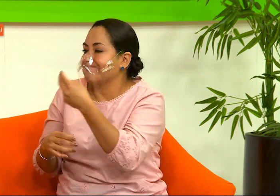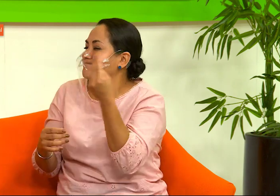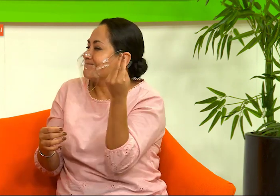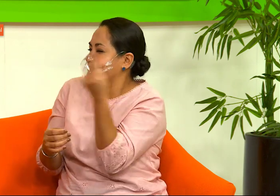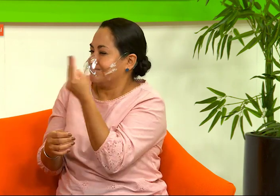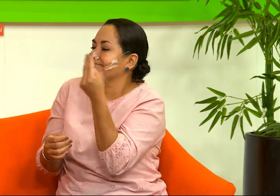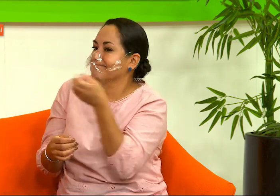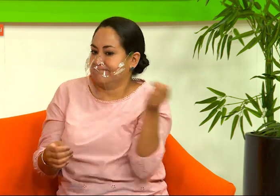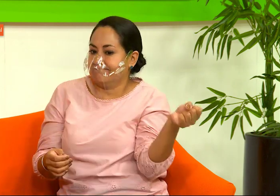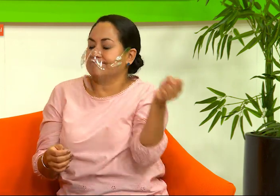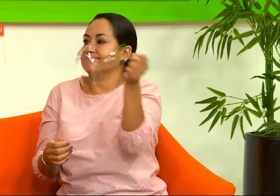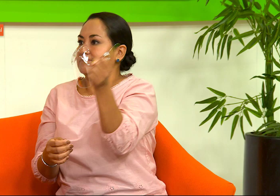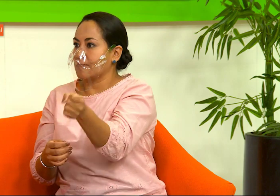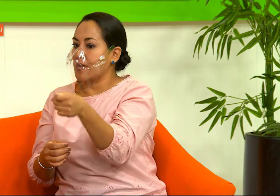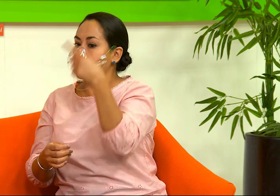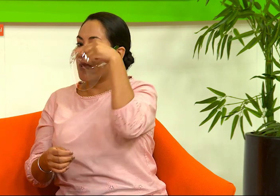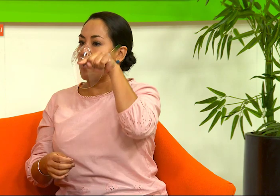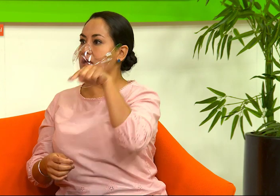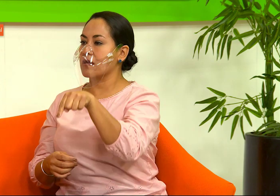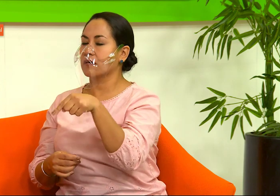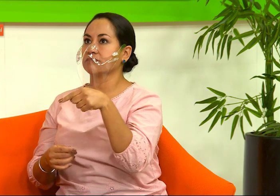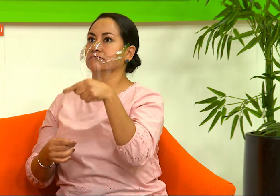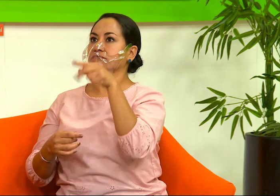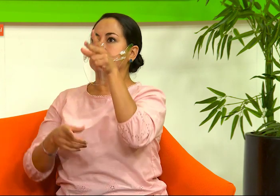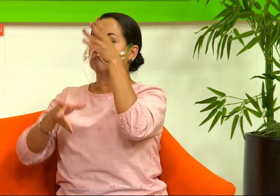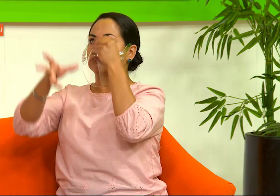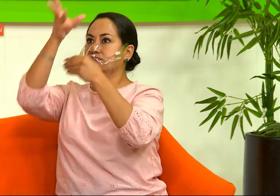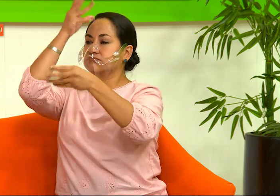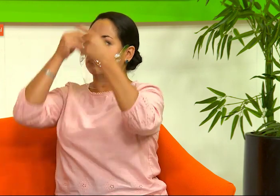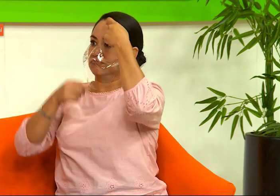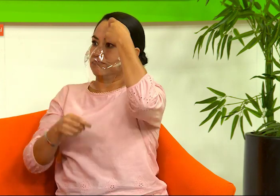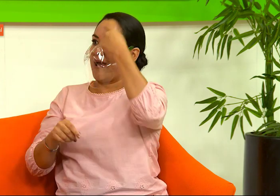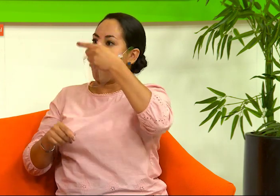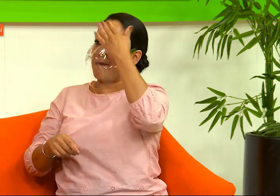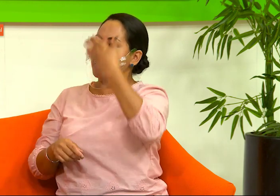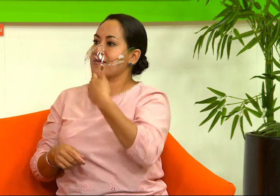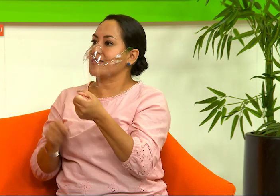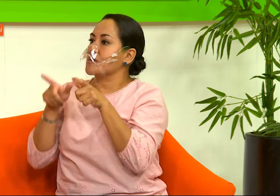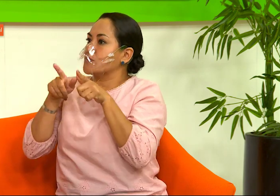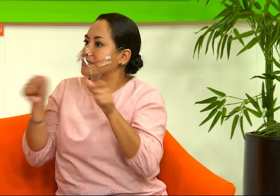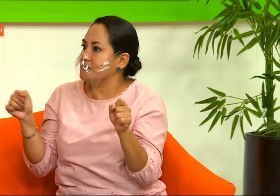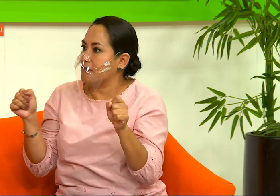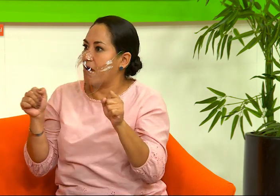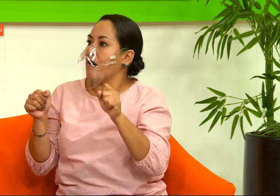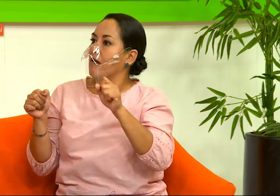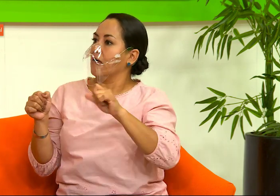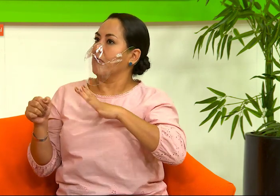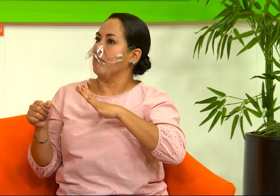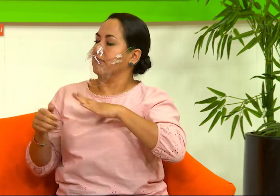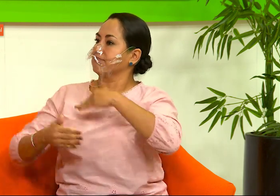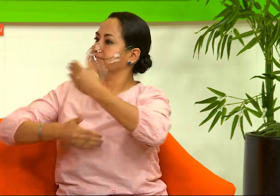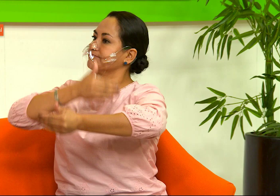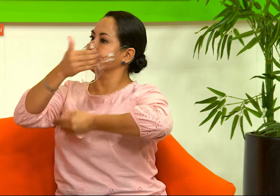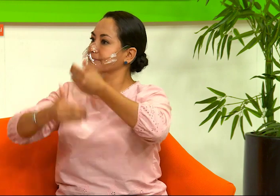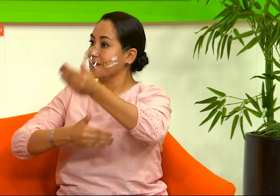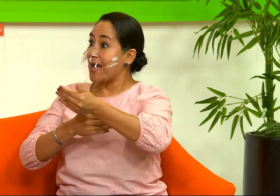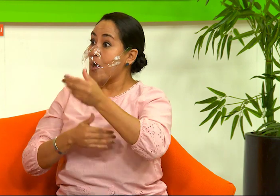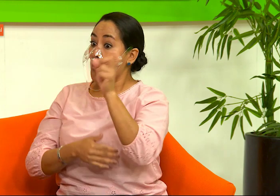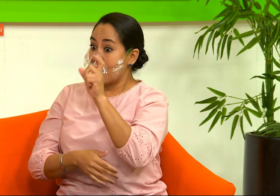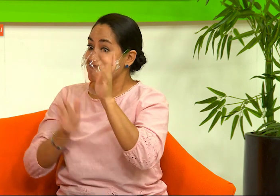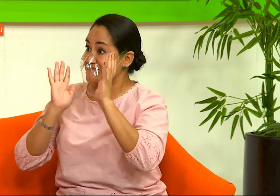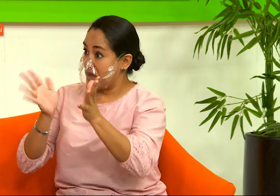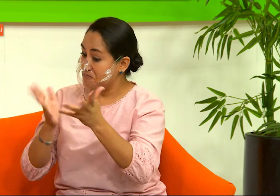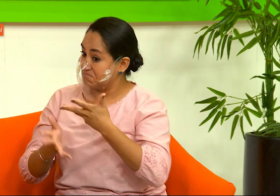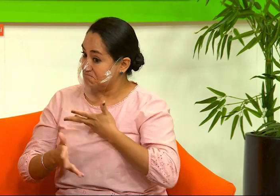se privaría de mucha información. Por eso es muy necesario que exista esta figura para que el alumno vaya aprendiendo y desarrollando sus